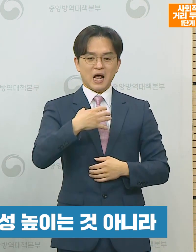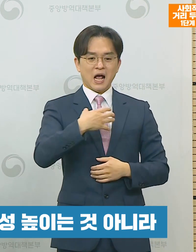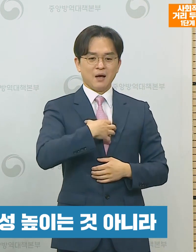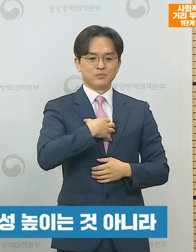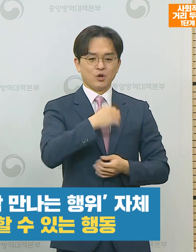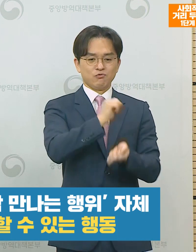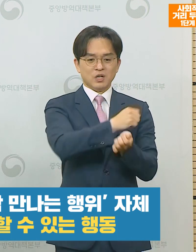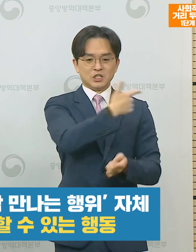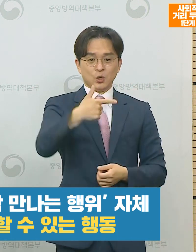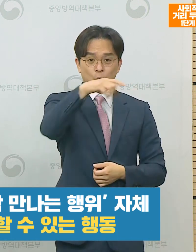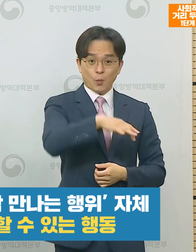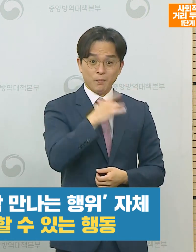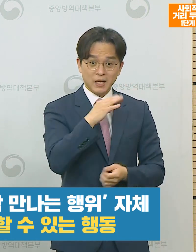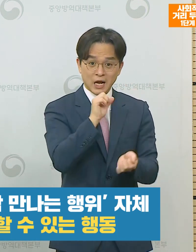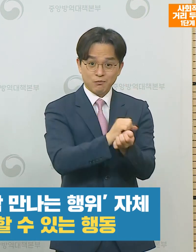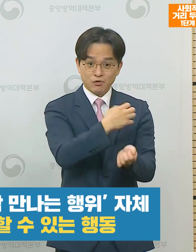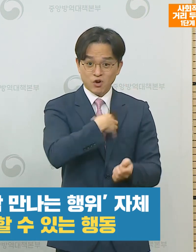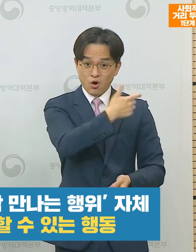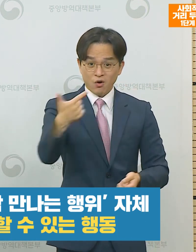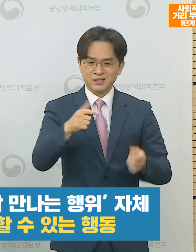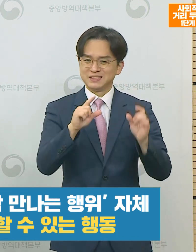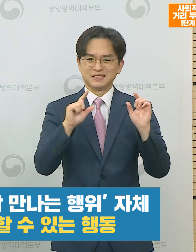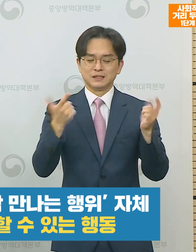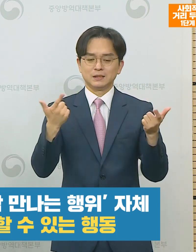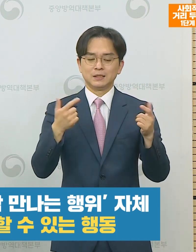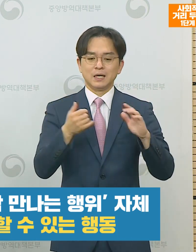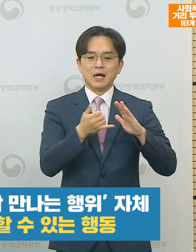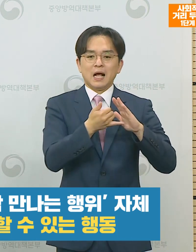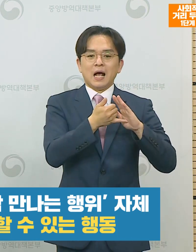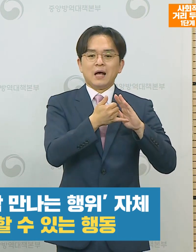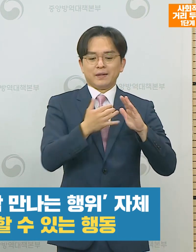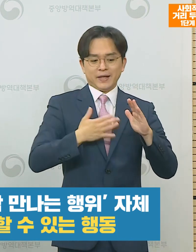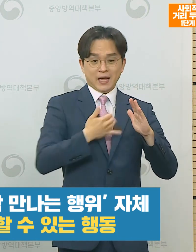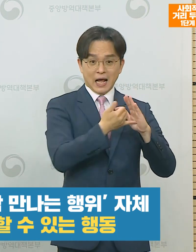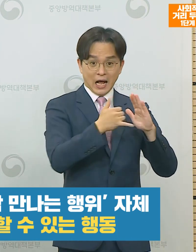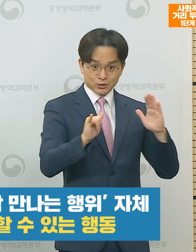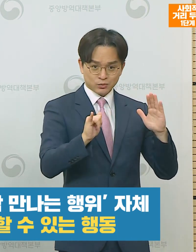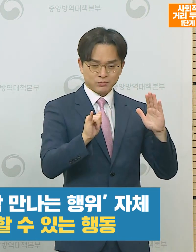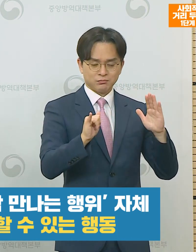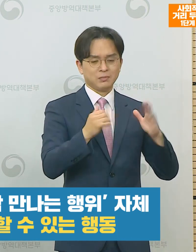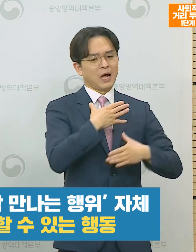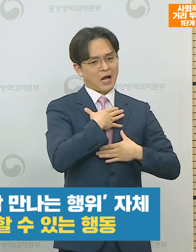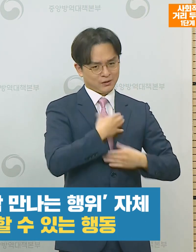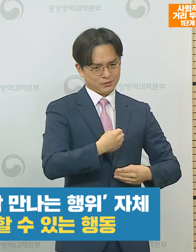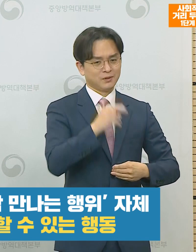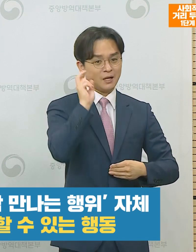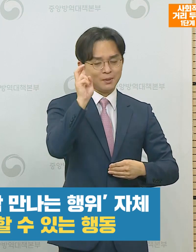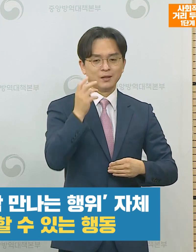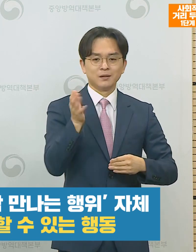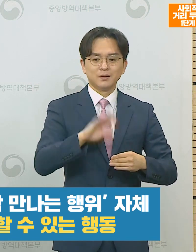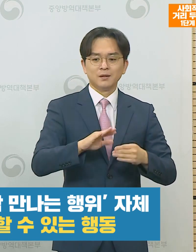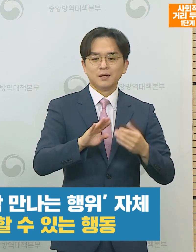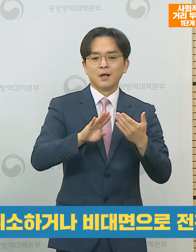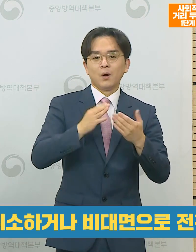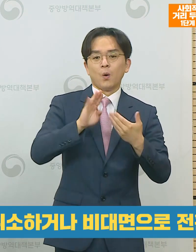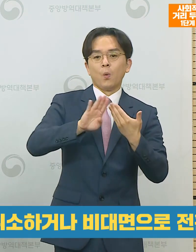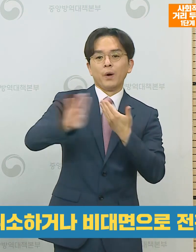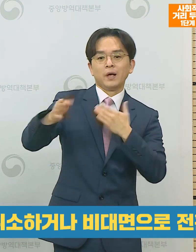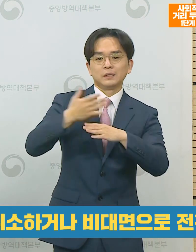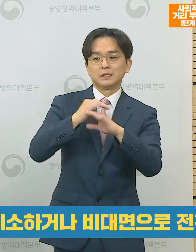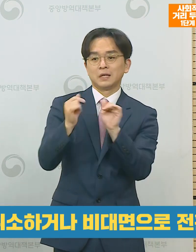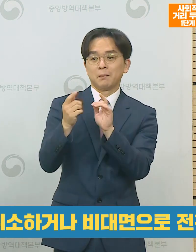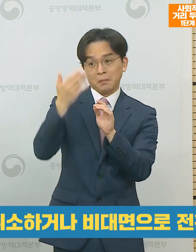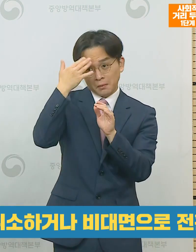것이 아니라 가족 이외에 다른 사람을 만나는 행위 자체가 감염 전파를 유발할 수 있는 행동으로